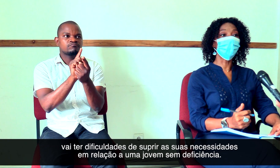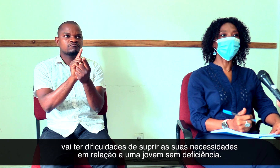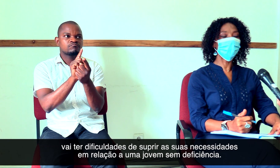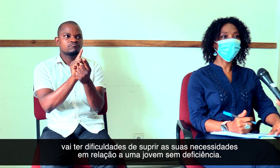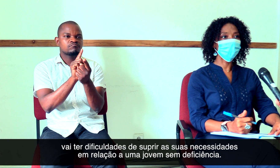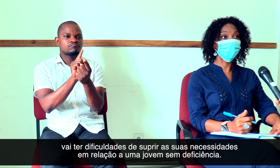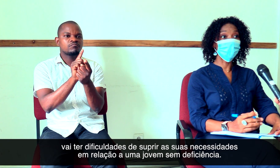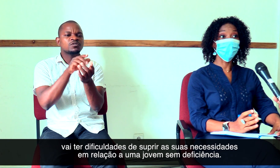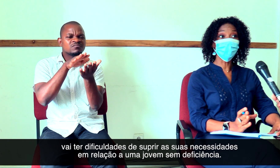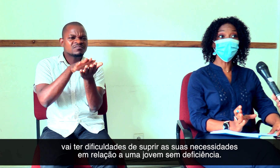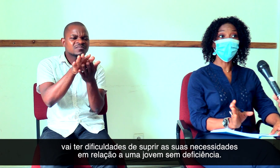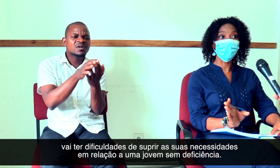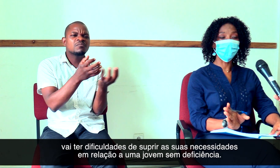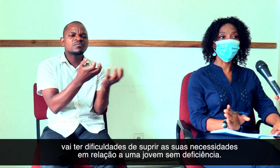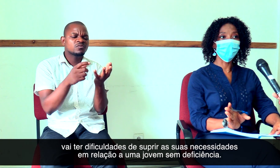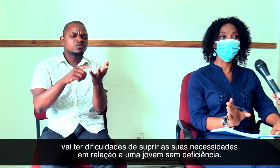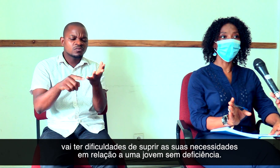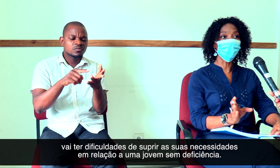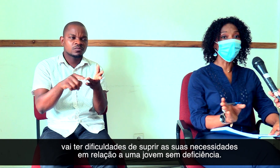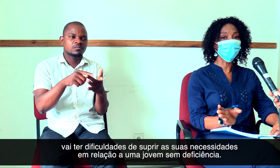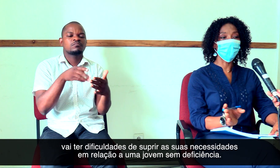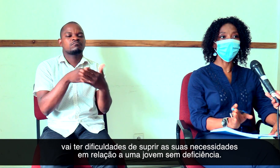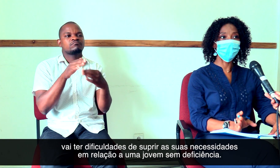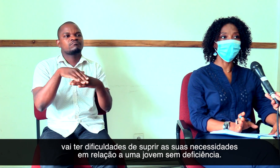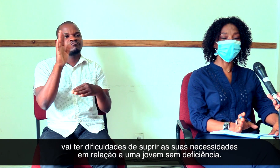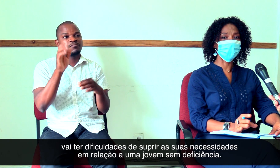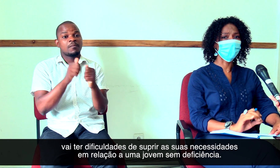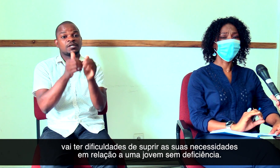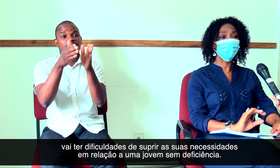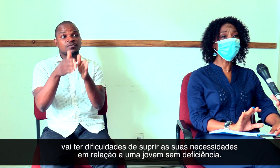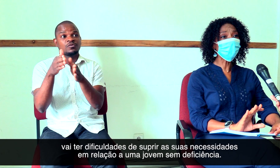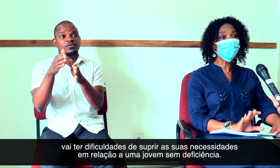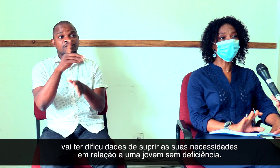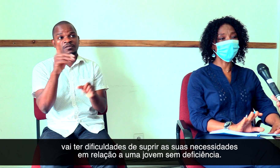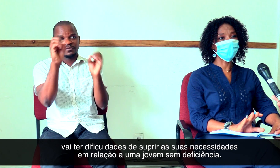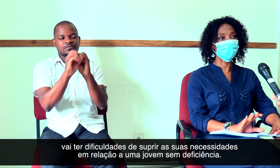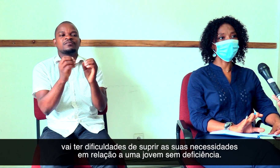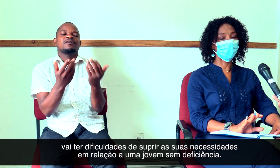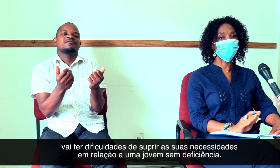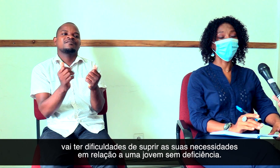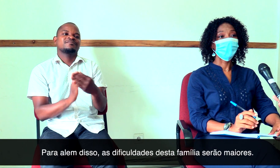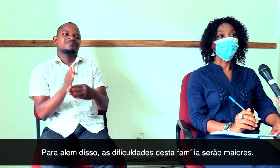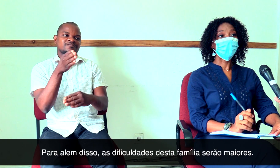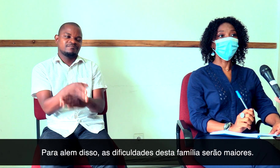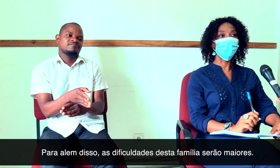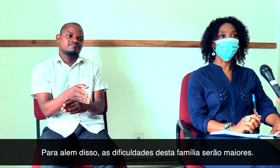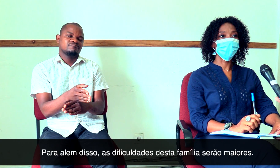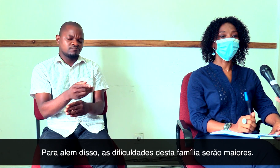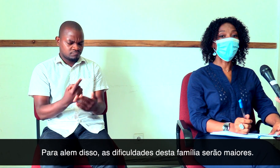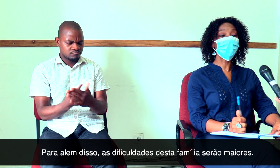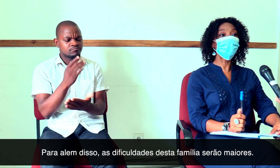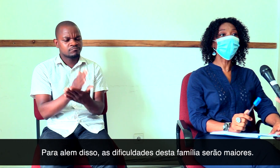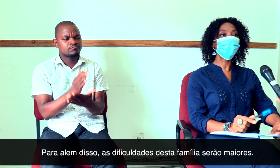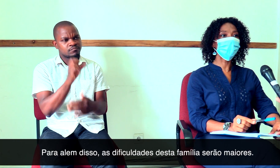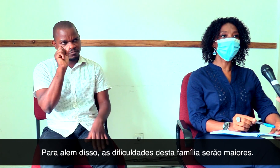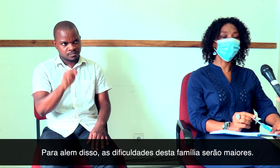de suprir as suas necessidades que um outro jovem sem deficiência. Tem que ser muito realista em relação a isto. Para além disto,